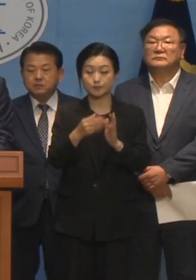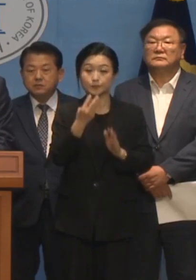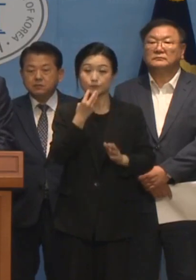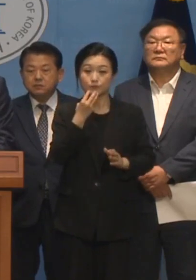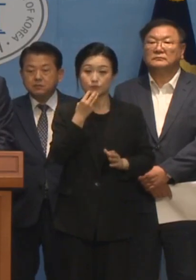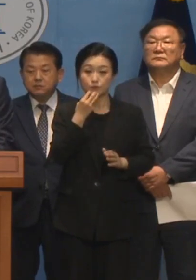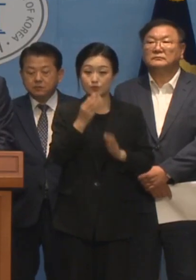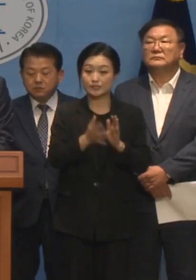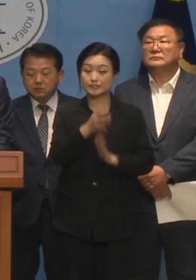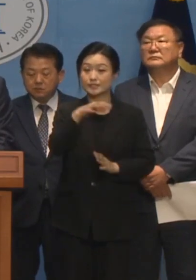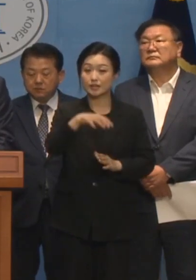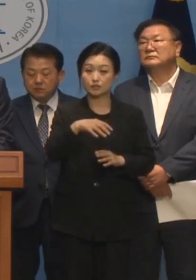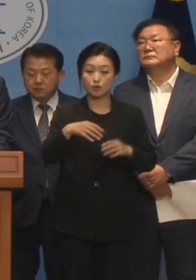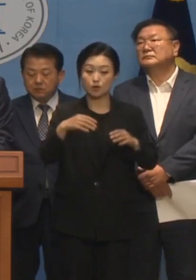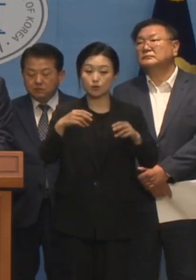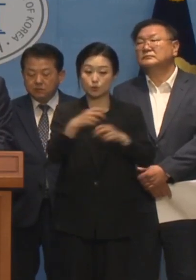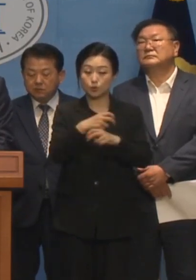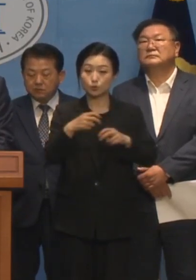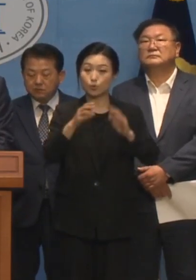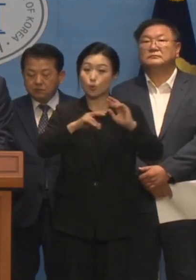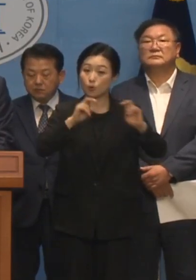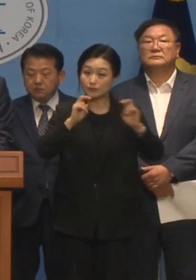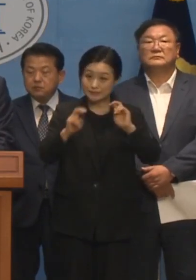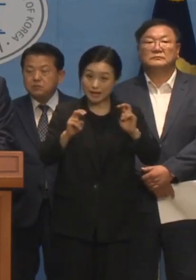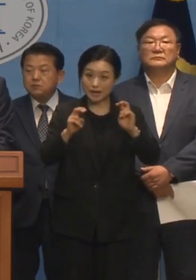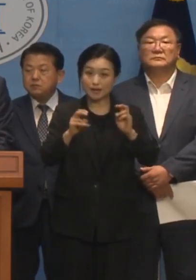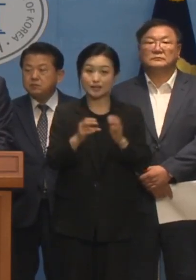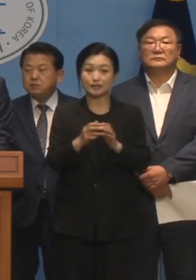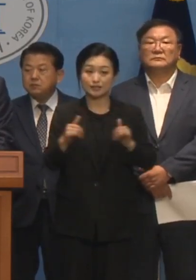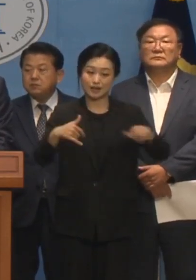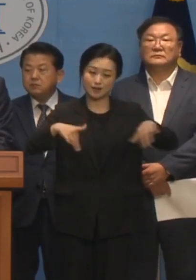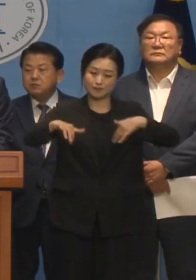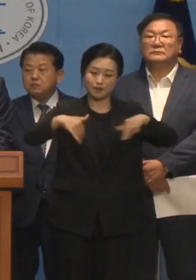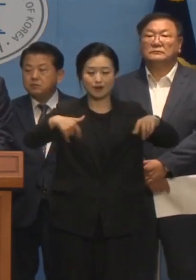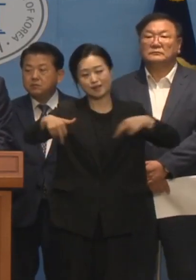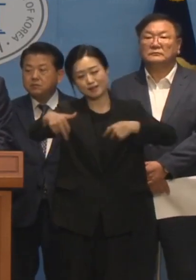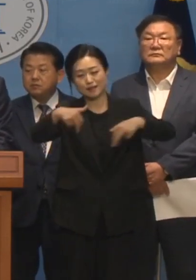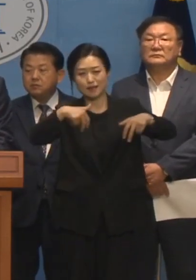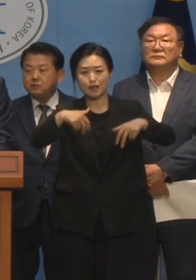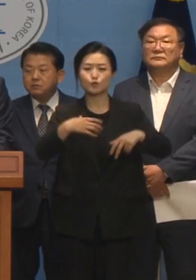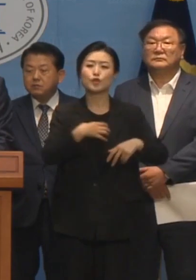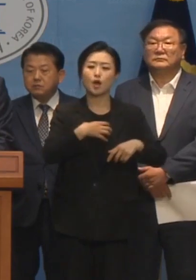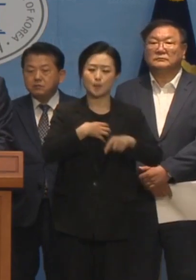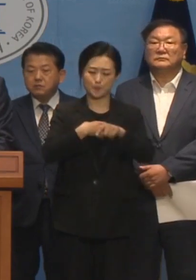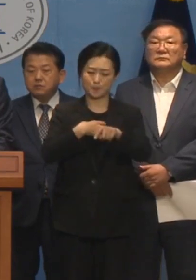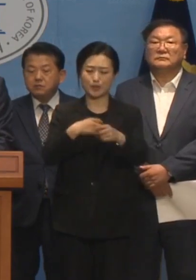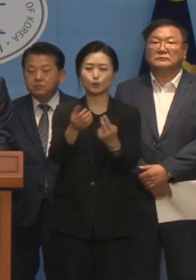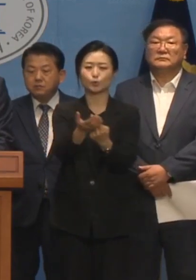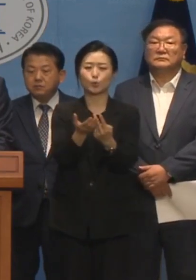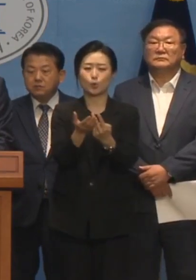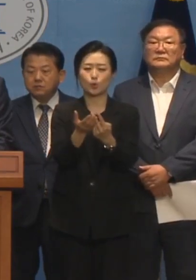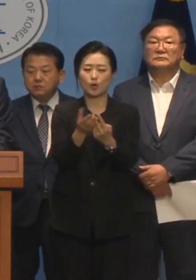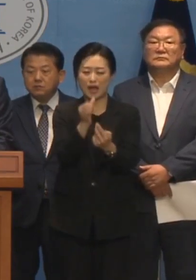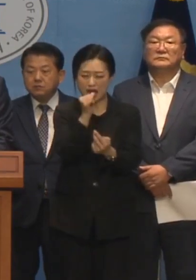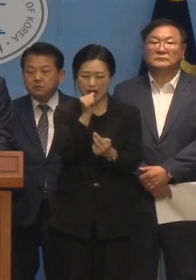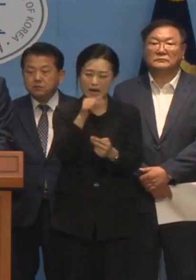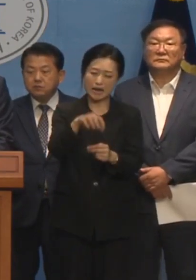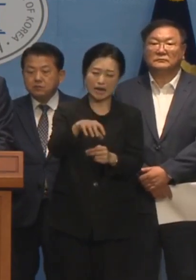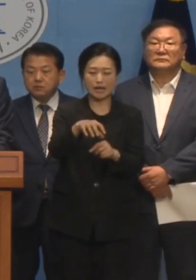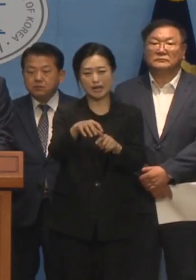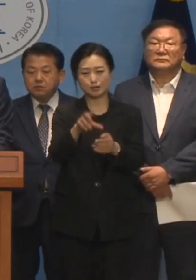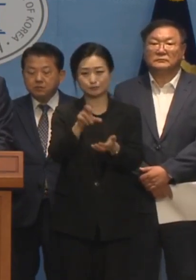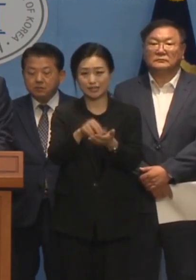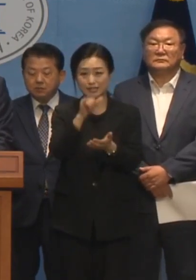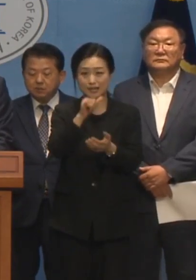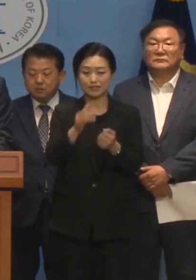서울시에서는 교통공사의 다양한 승객들의 안전에 걸림돌이 되고 안전 유무의 확인을 한 바 독도